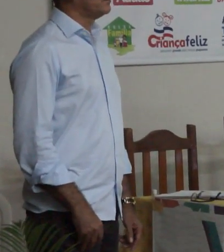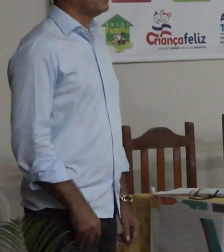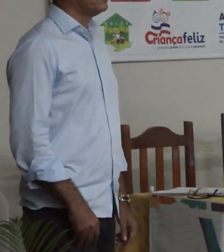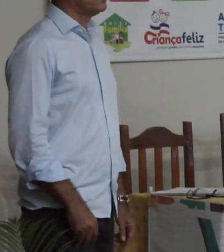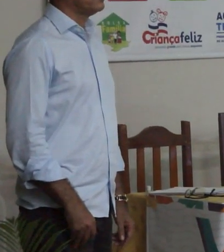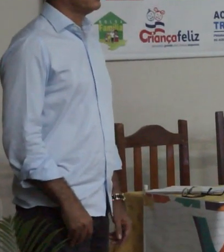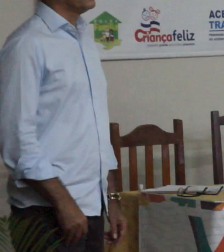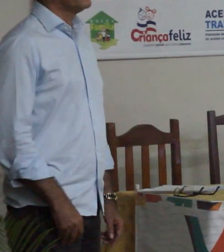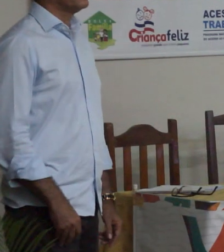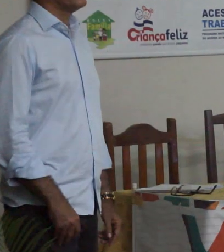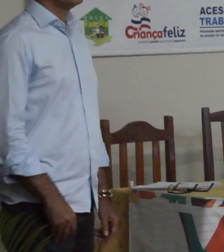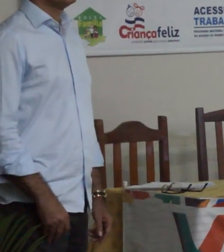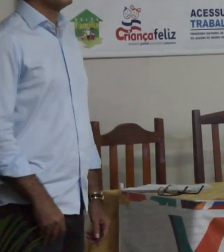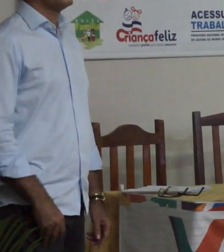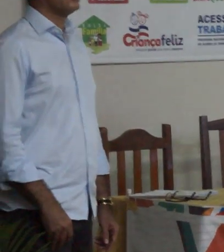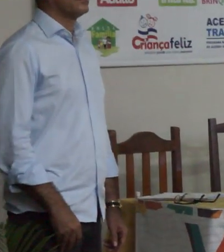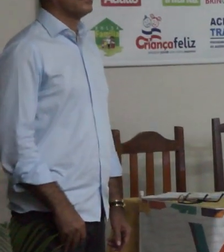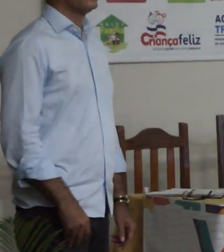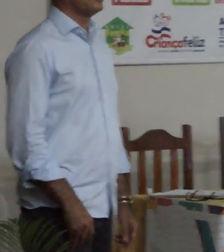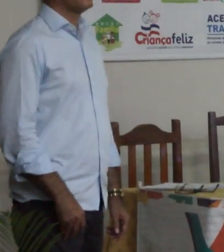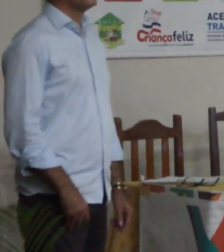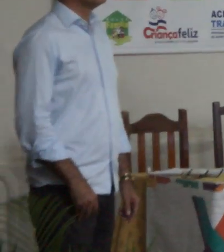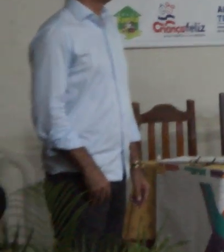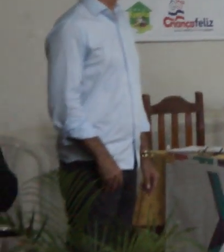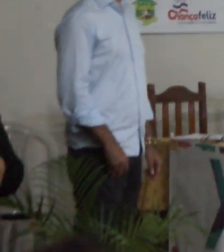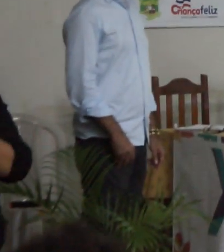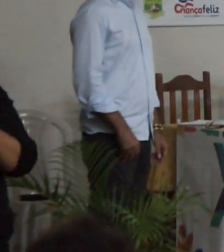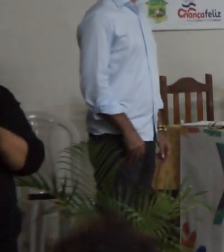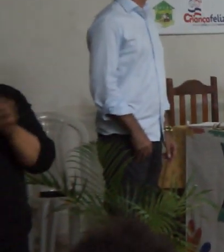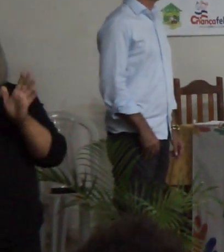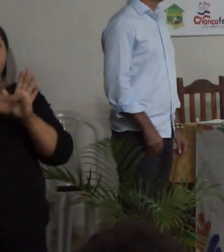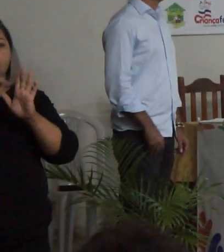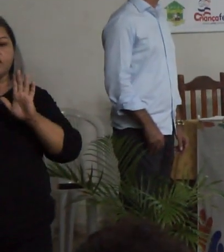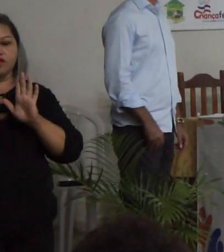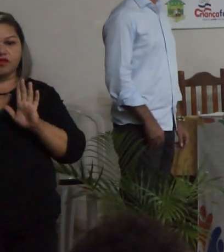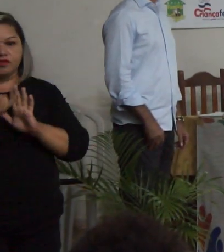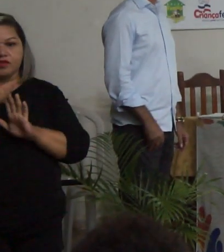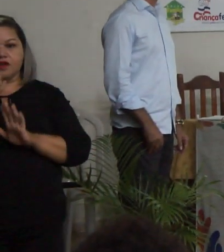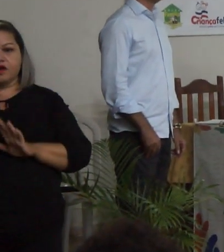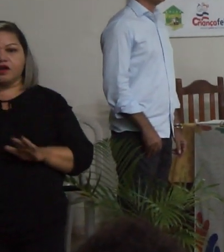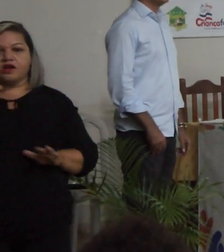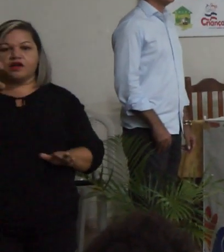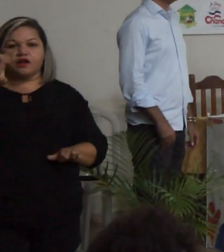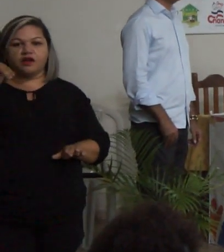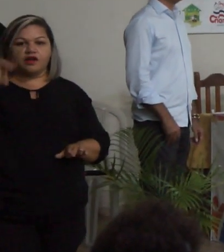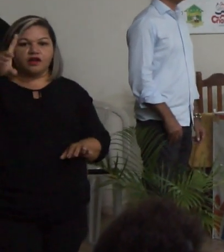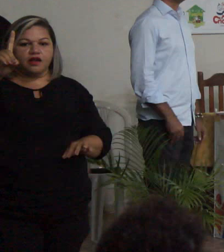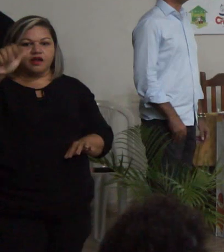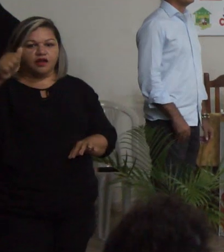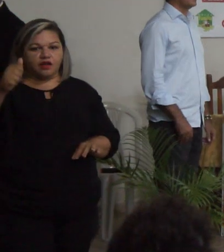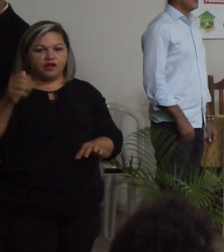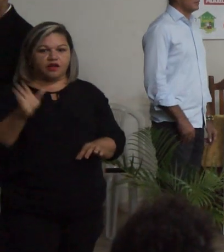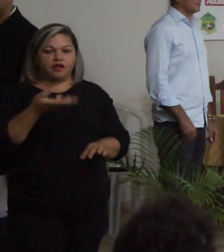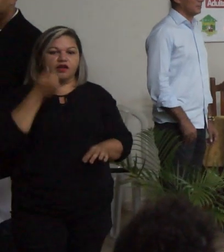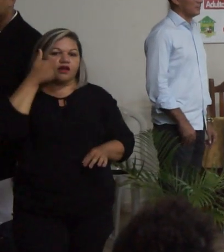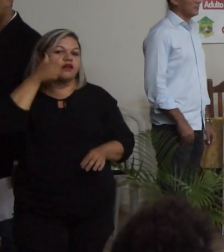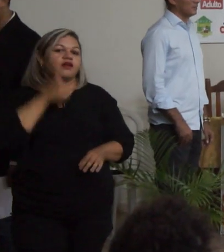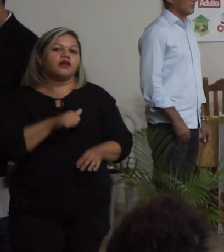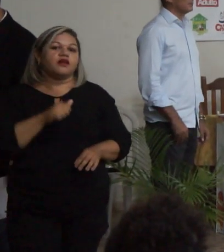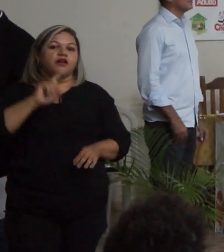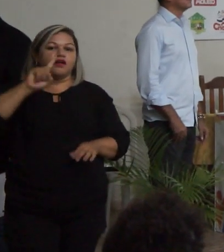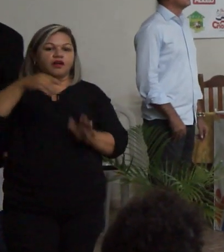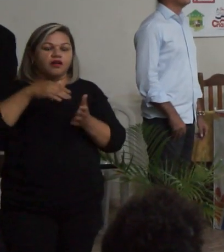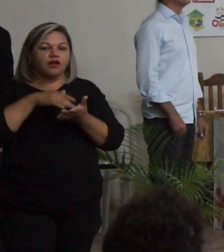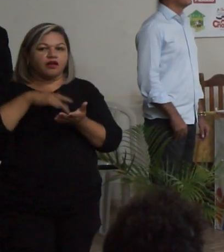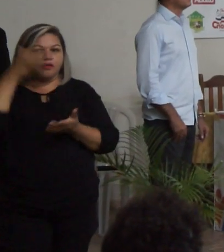às 16 horas, nós estamos lançando um novo programa também, que é o Mais Renda Mulher. A partir de amanhã, a Prefeitura Municipal de